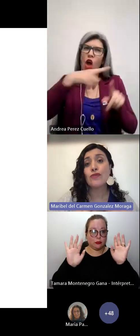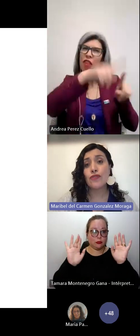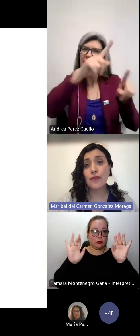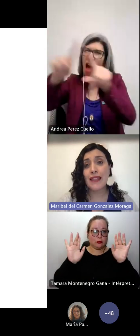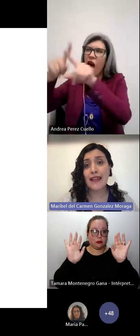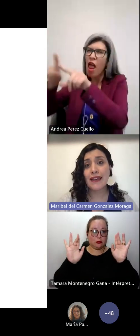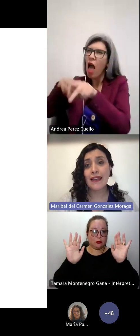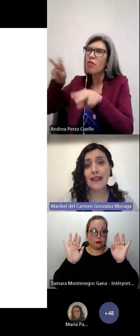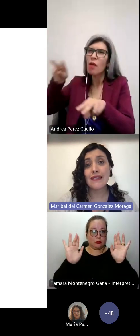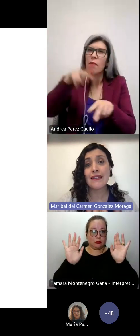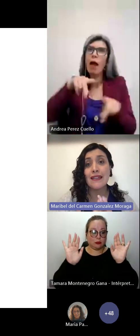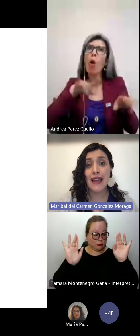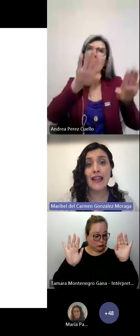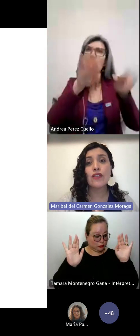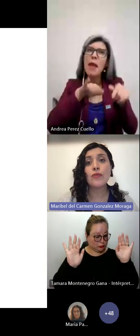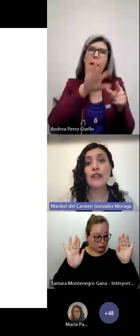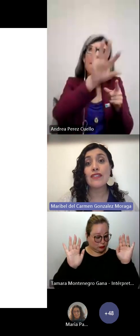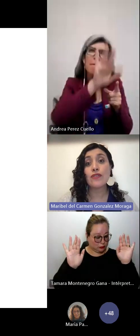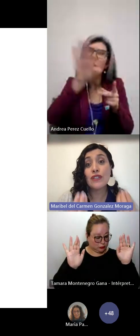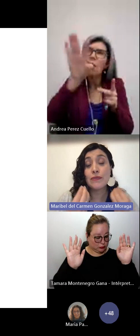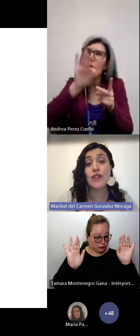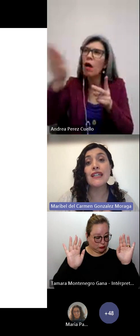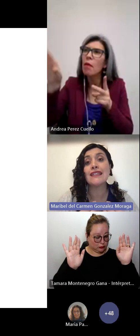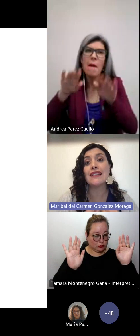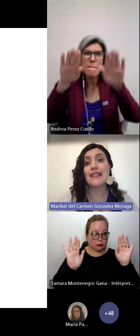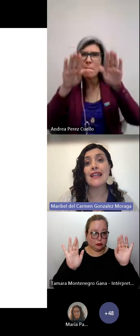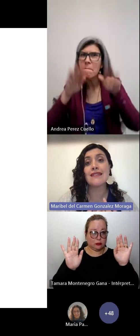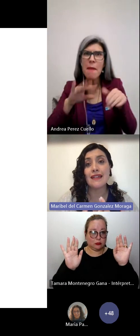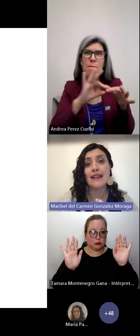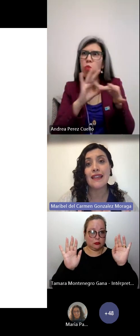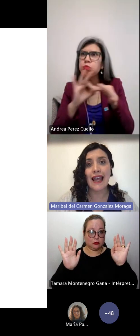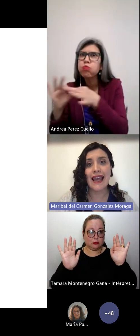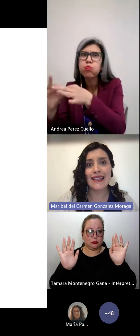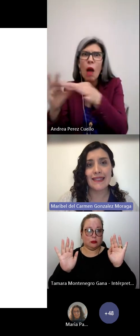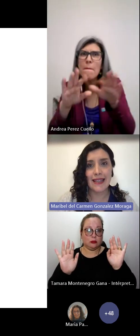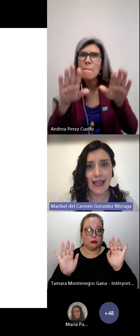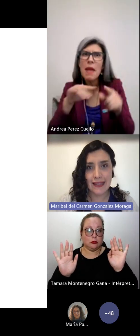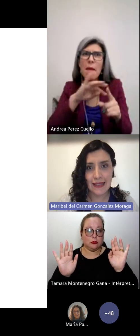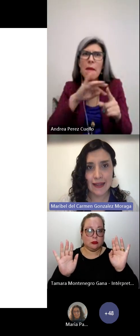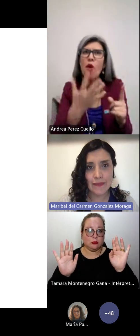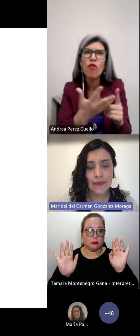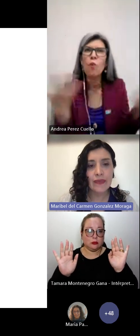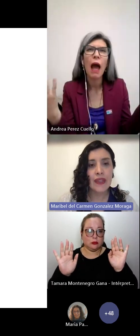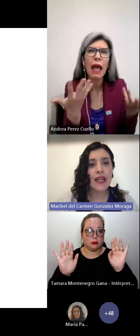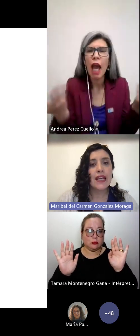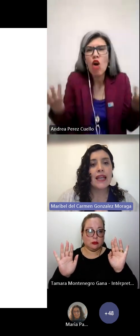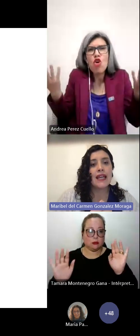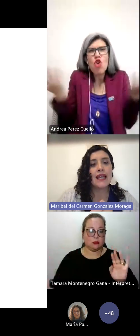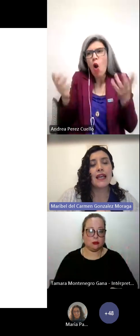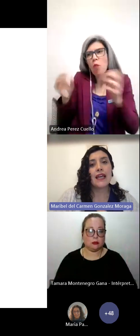tanto en su forma de enseñar como las concepciones que tenían acerca de la enseñanza.